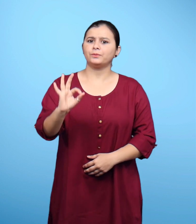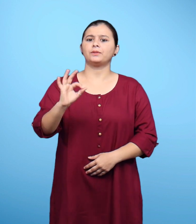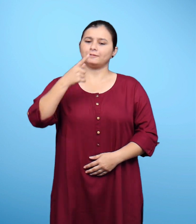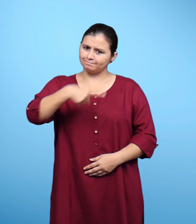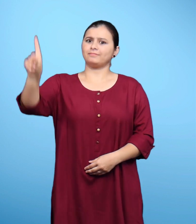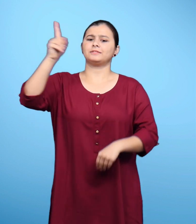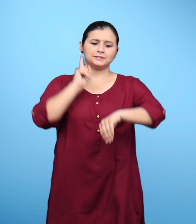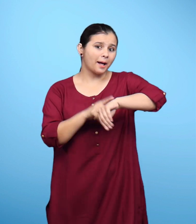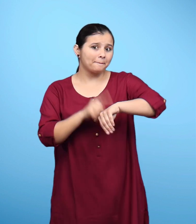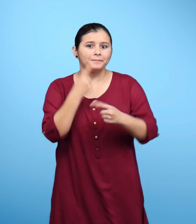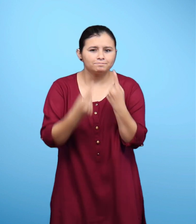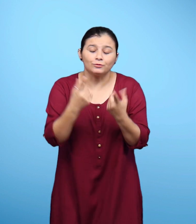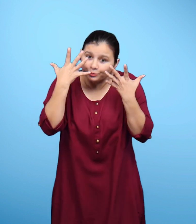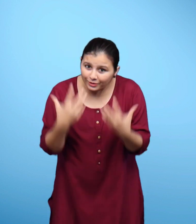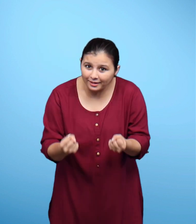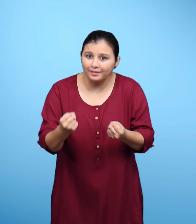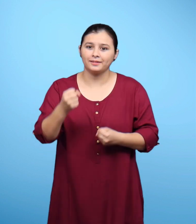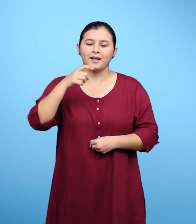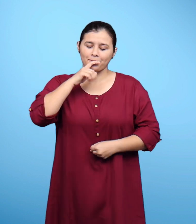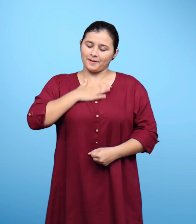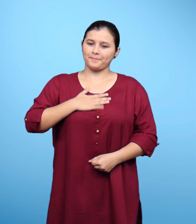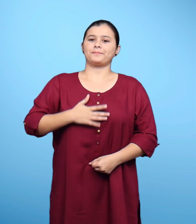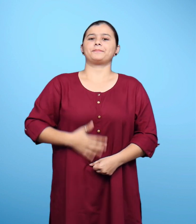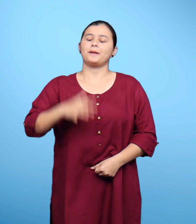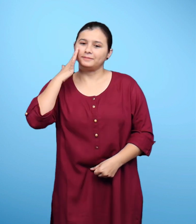और समय की पहचान भी धैरे के बिना नहीं हो सकती